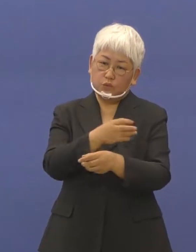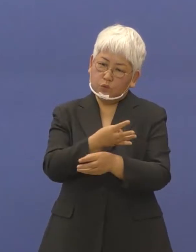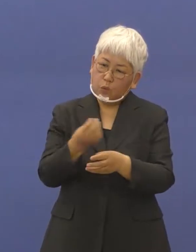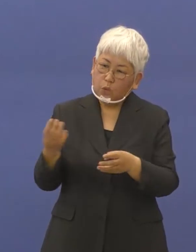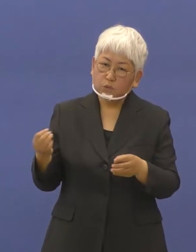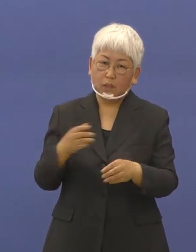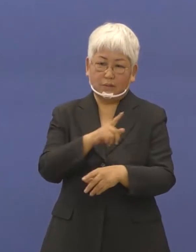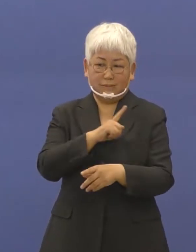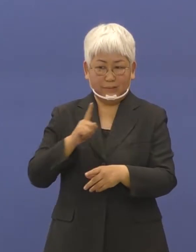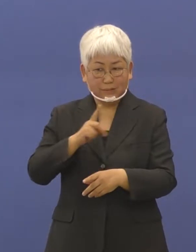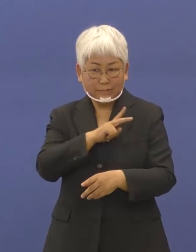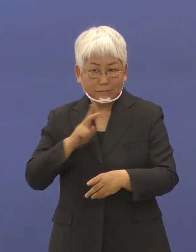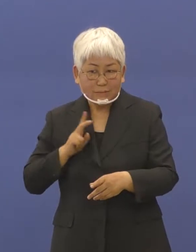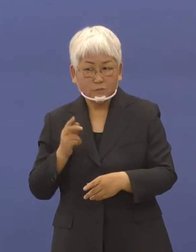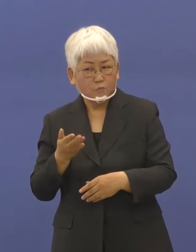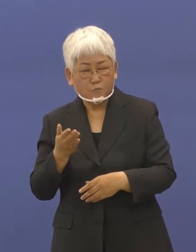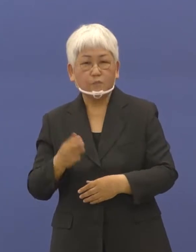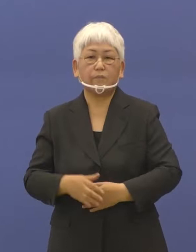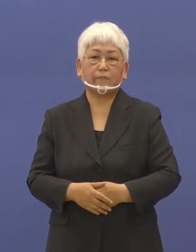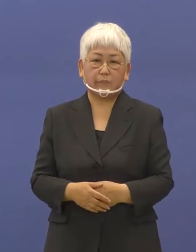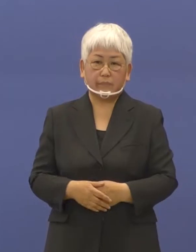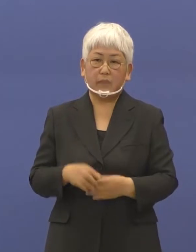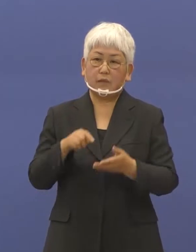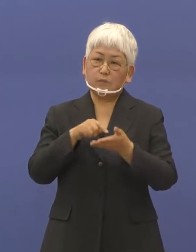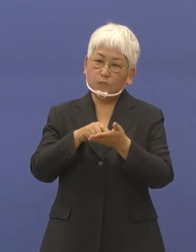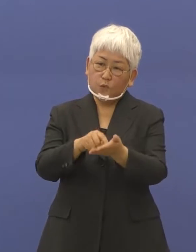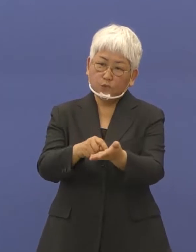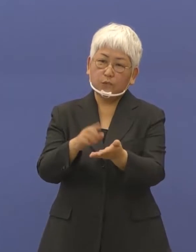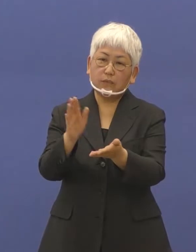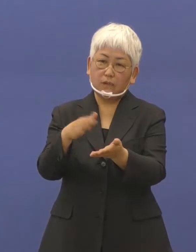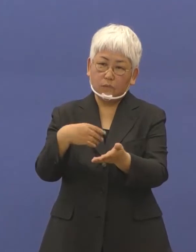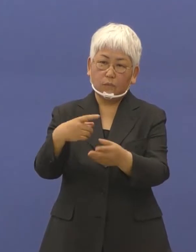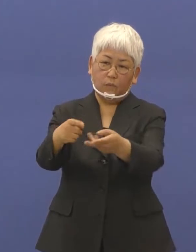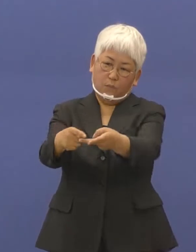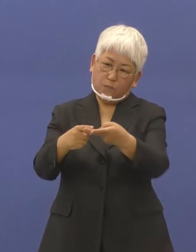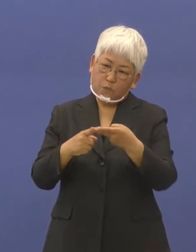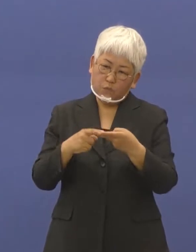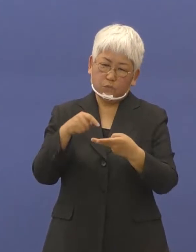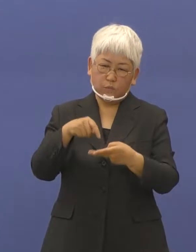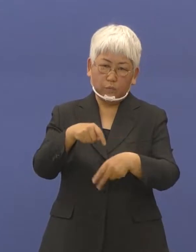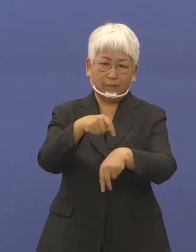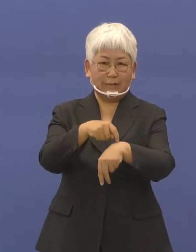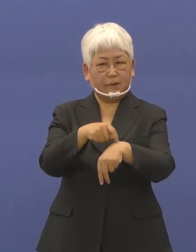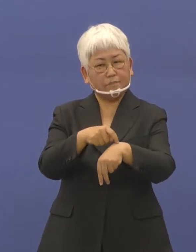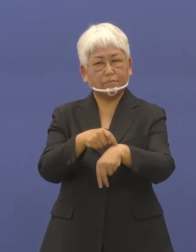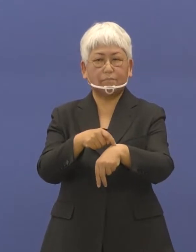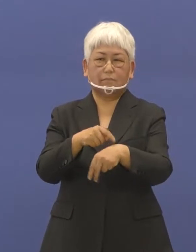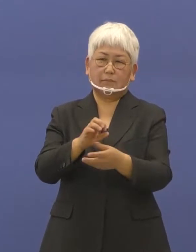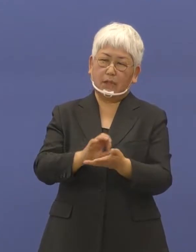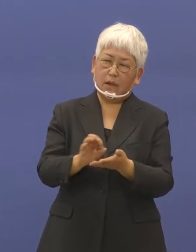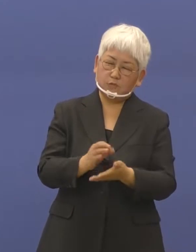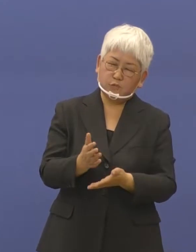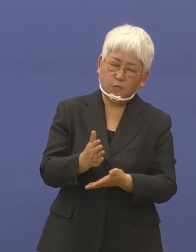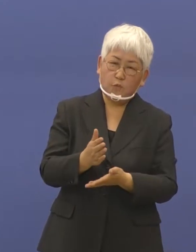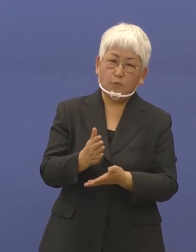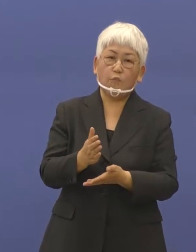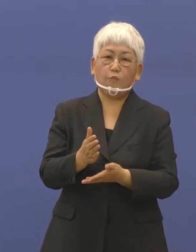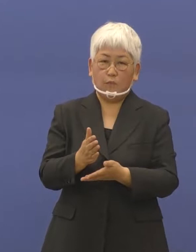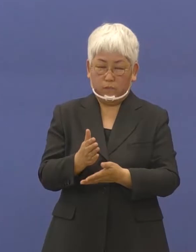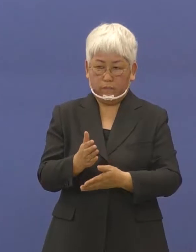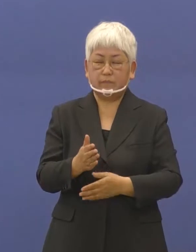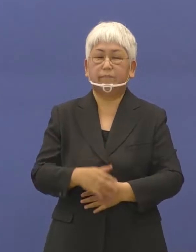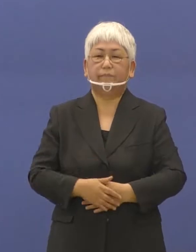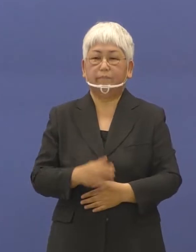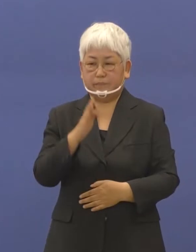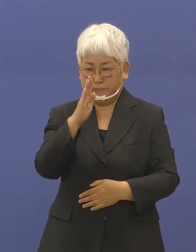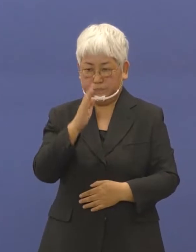けれども、こちらに申し込んでから、お手元に届くまでどれぐらいの時間がある、で届くのかというところを教えてい